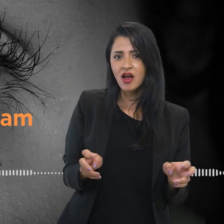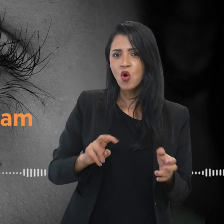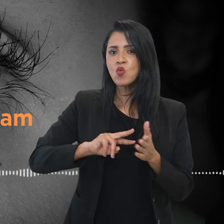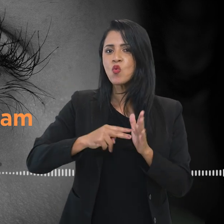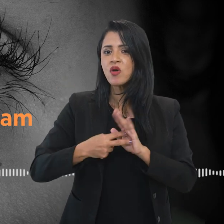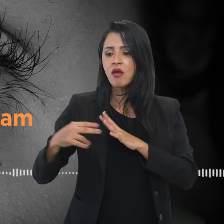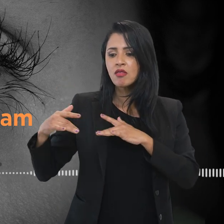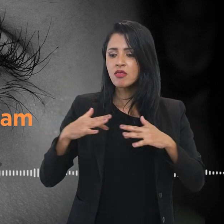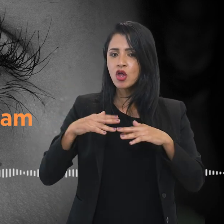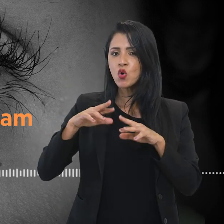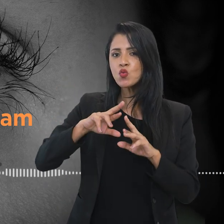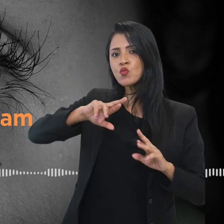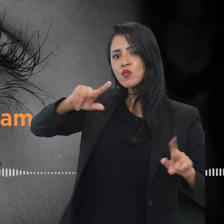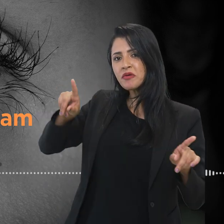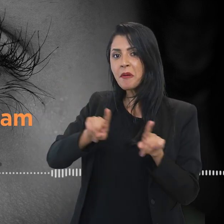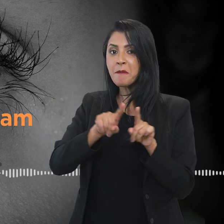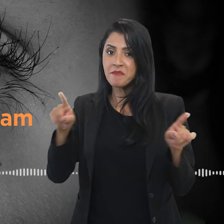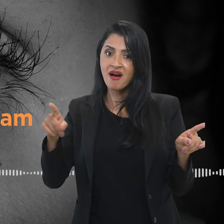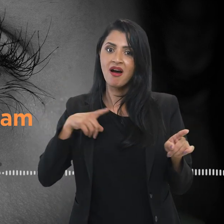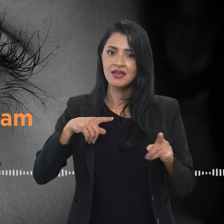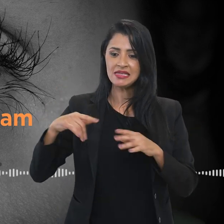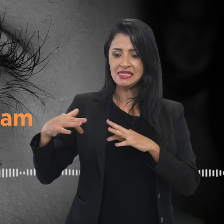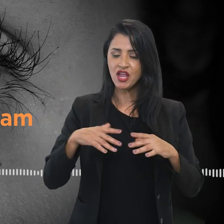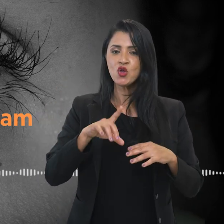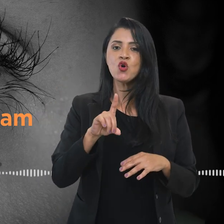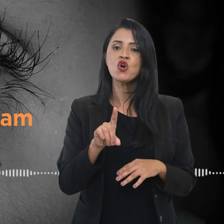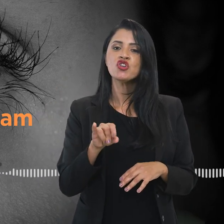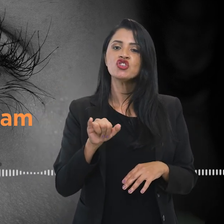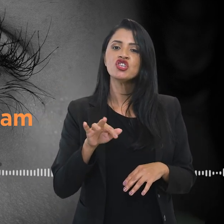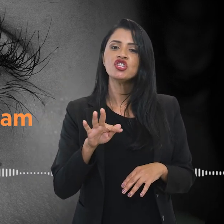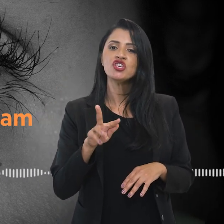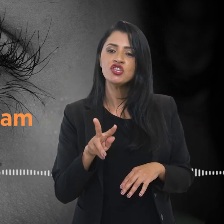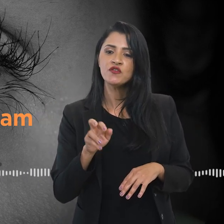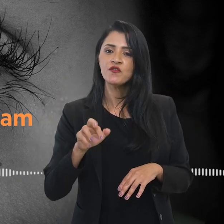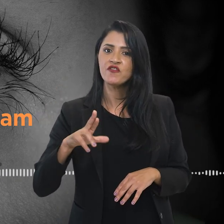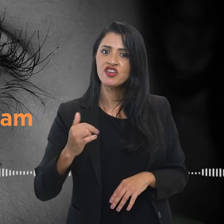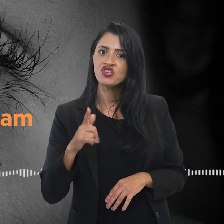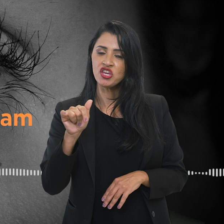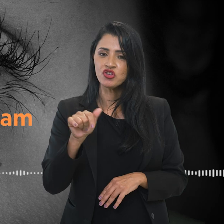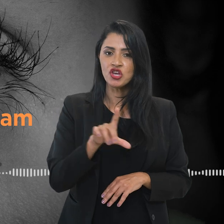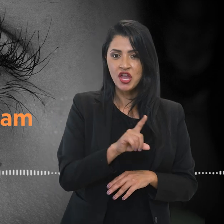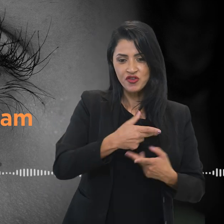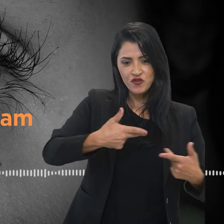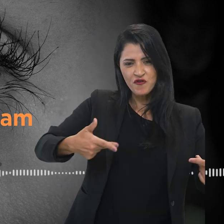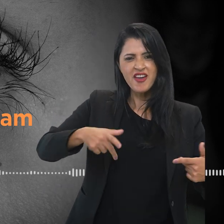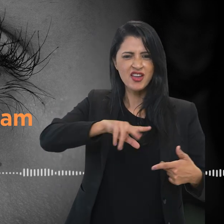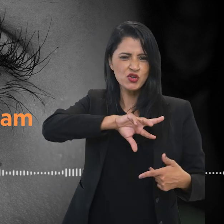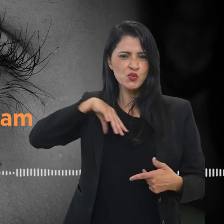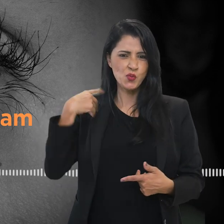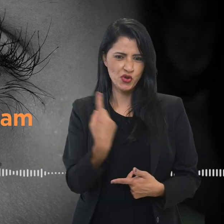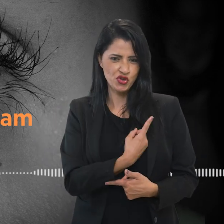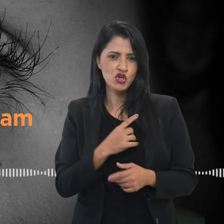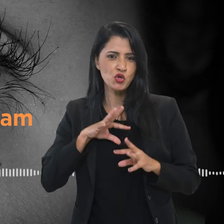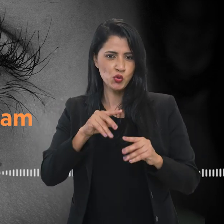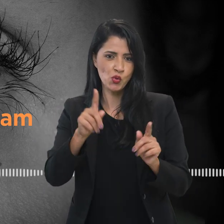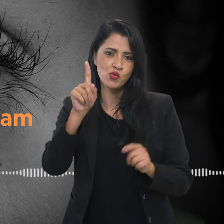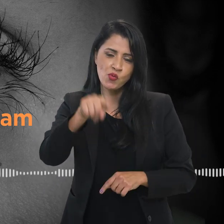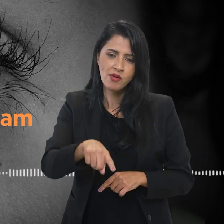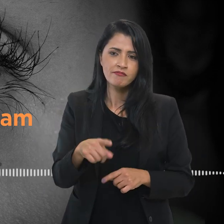Não seria muito prudente falar o que é ser neurodiverso, mas sim o que ser neurodivergente.